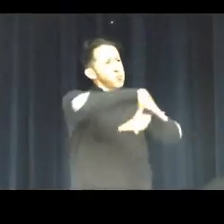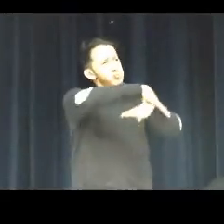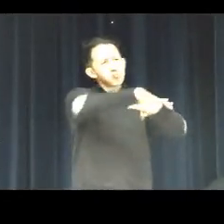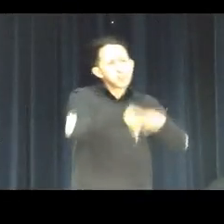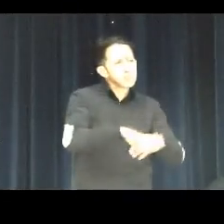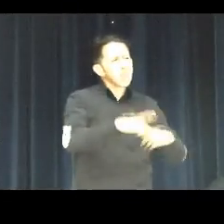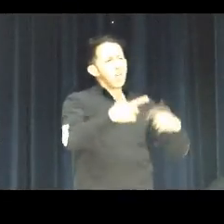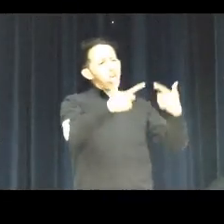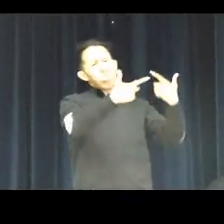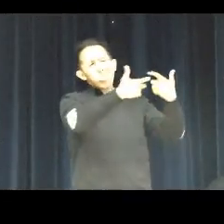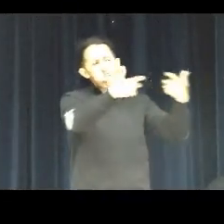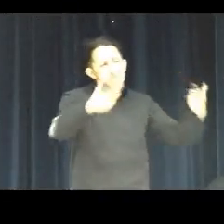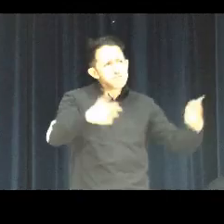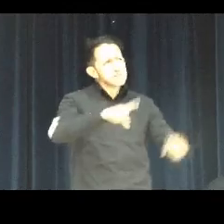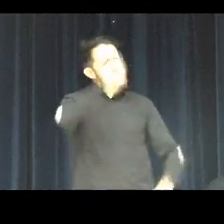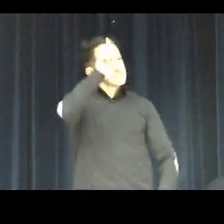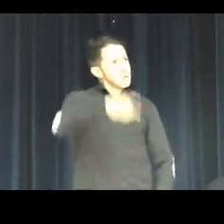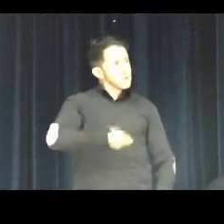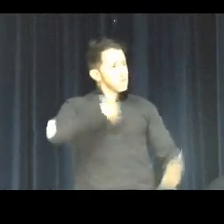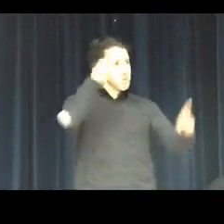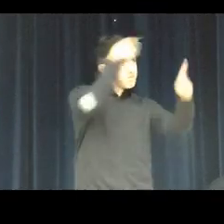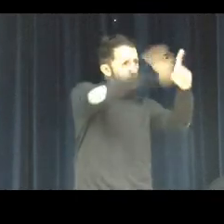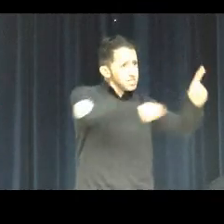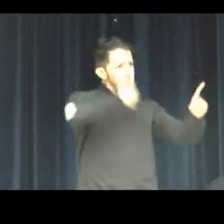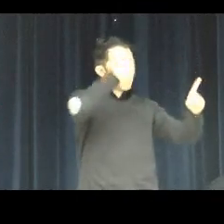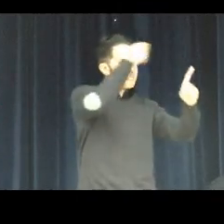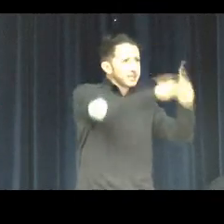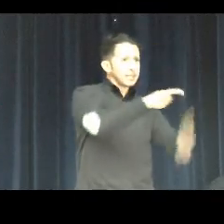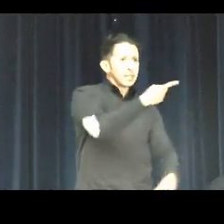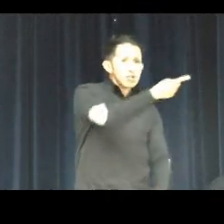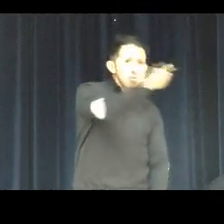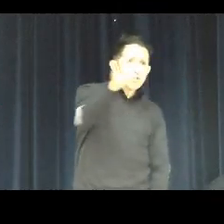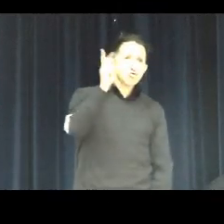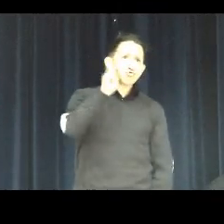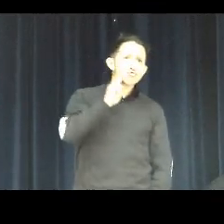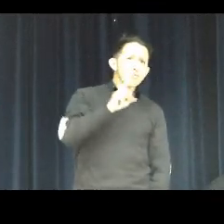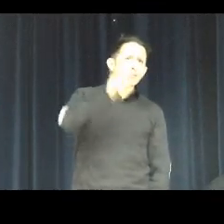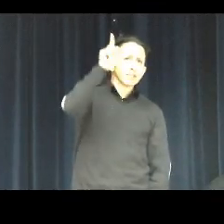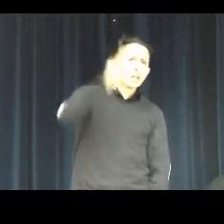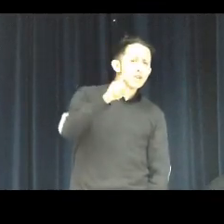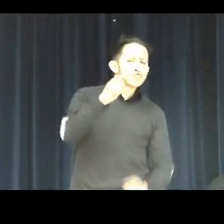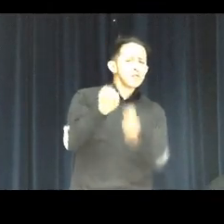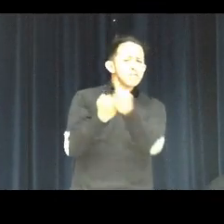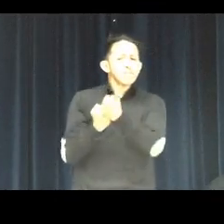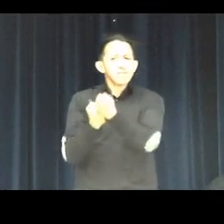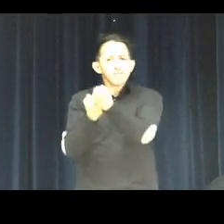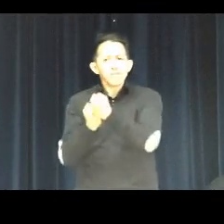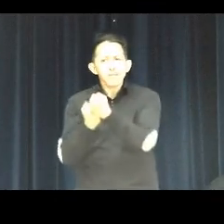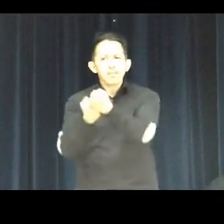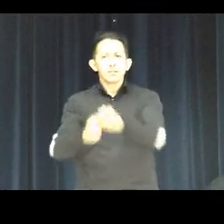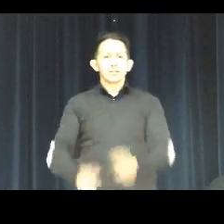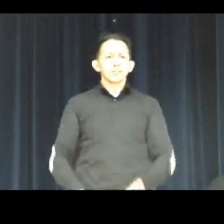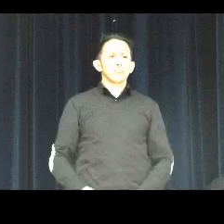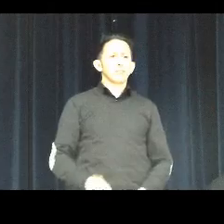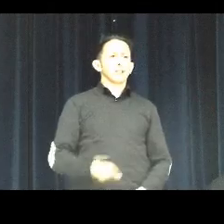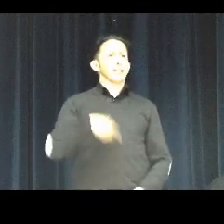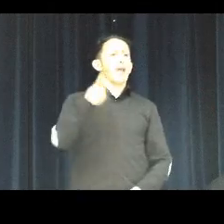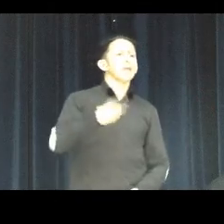الأشخاص يحتاجون للرعاية. لا أريد دراسة الماضي، لأن